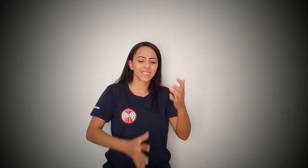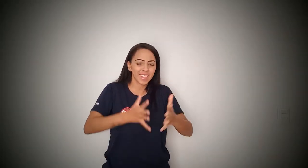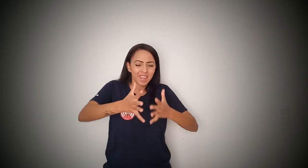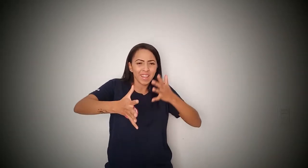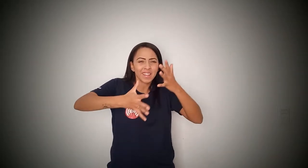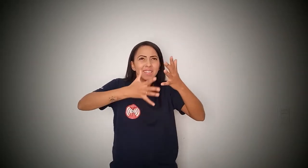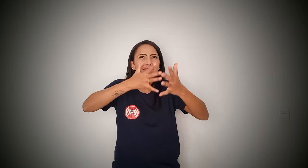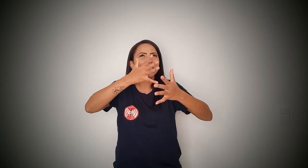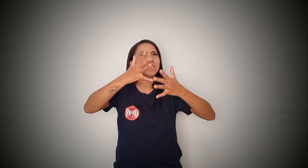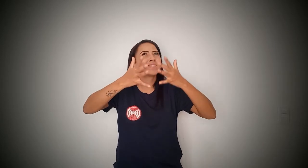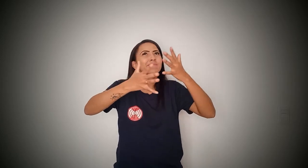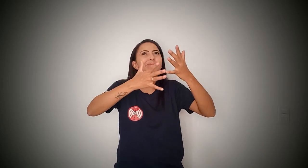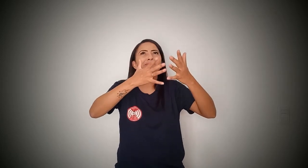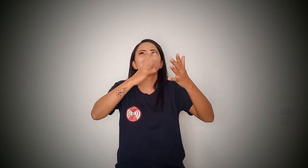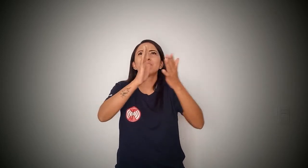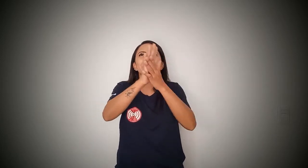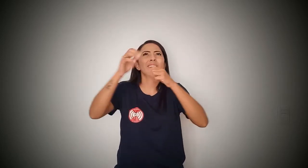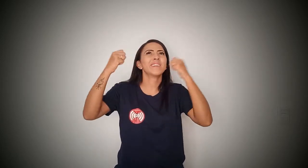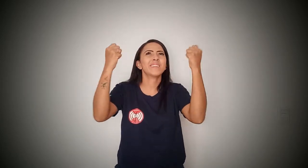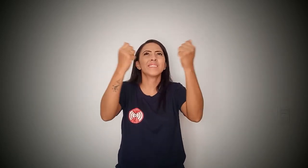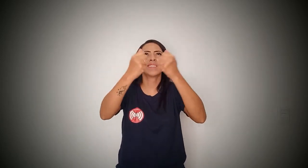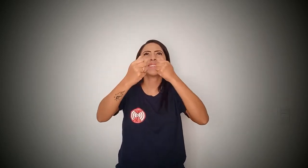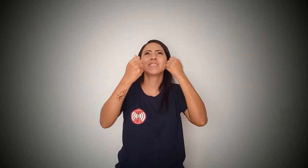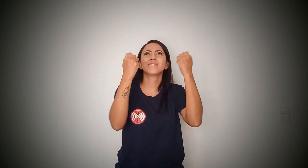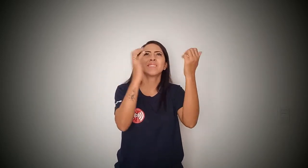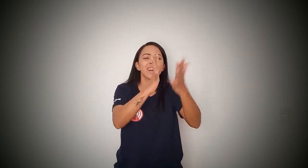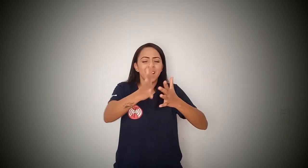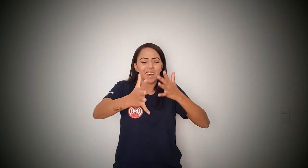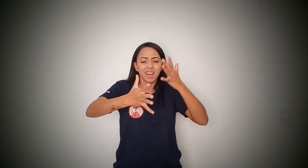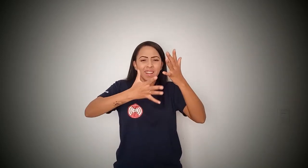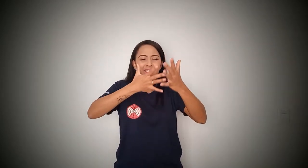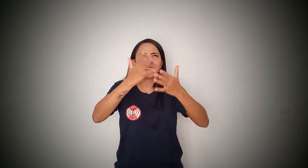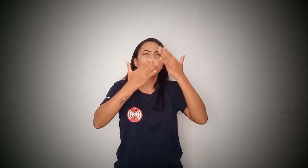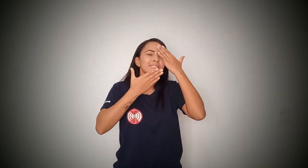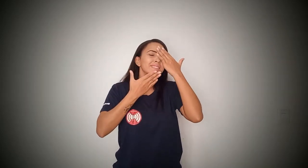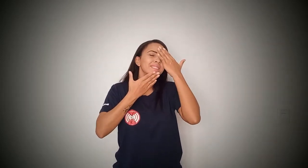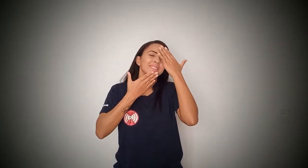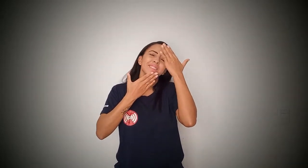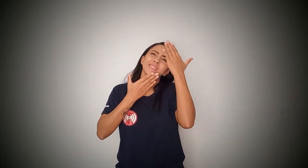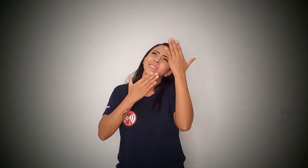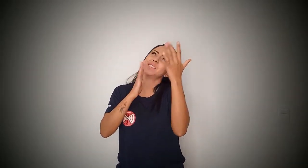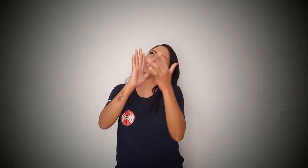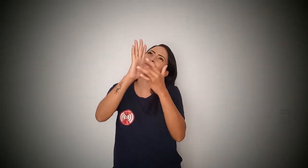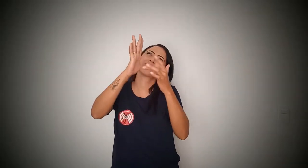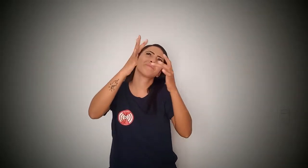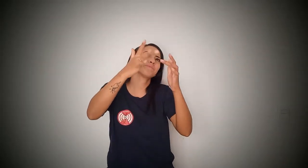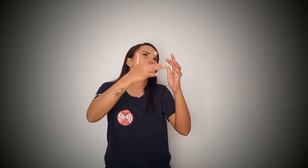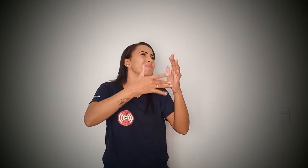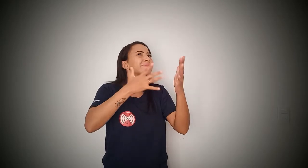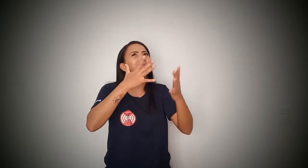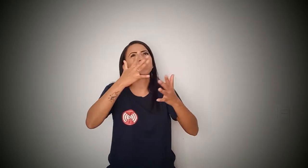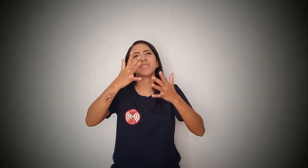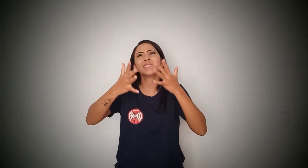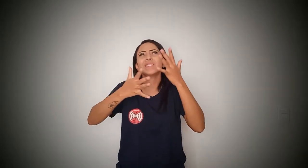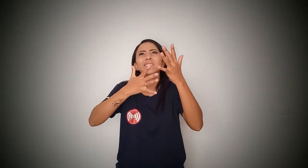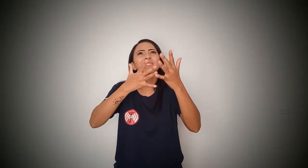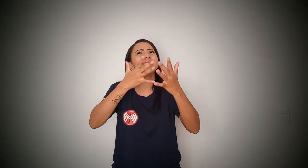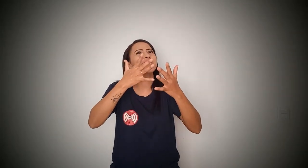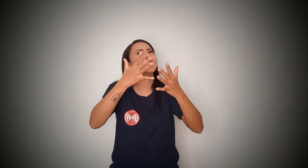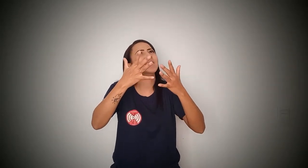Cantamos aleluia, cantamos aleluia, cantamos